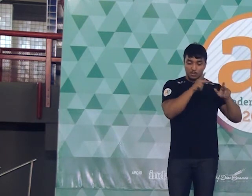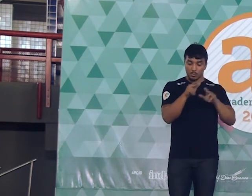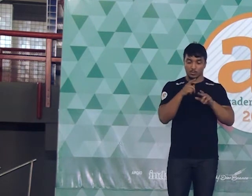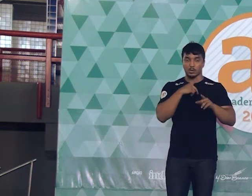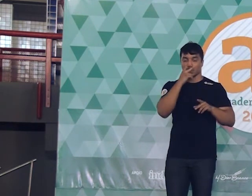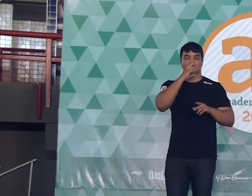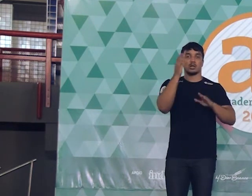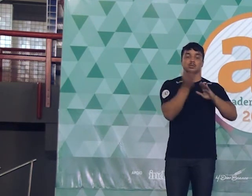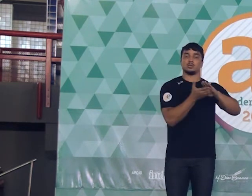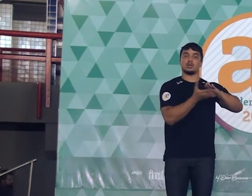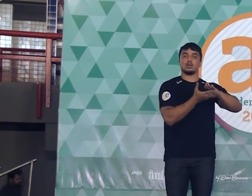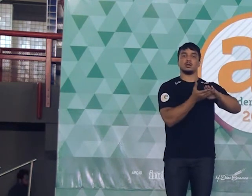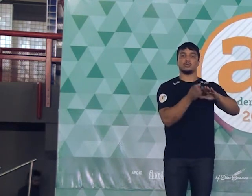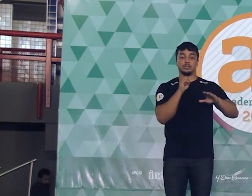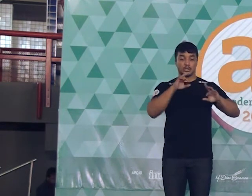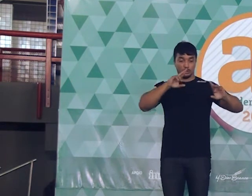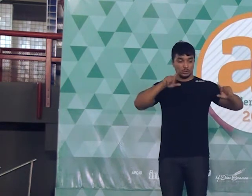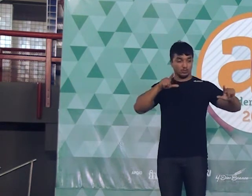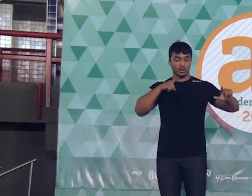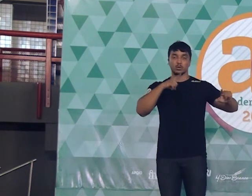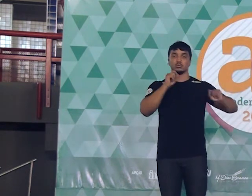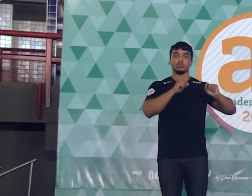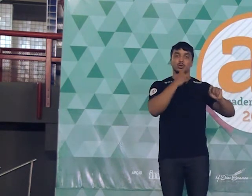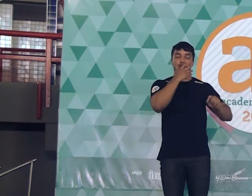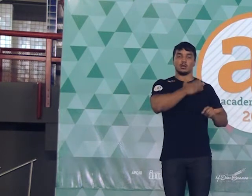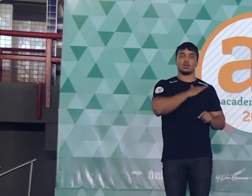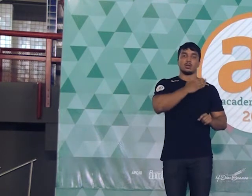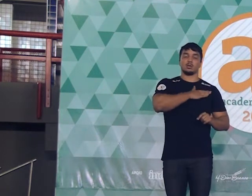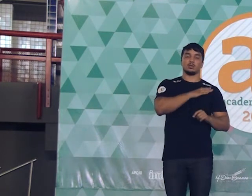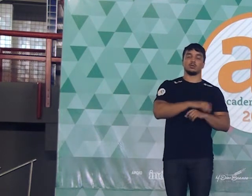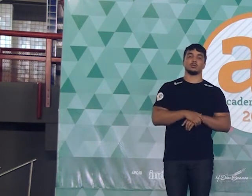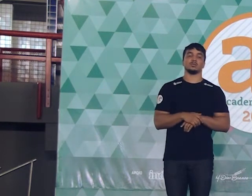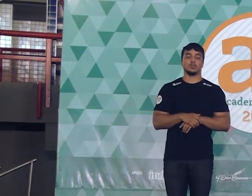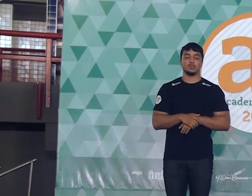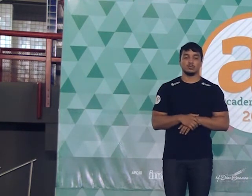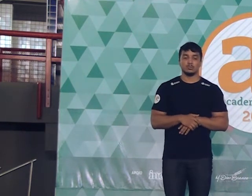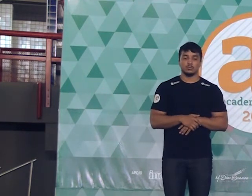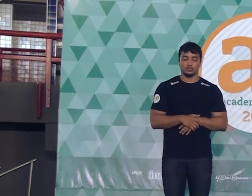acelerado. Ambos com sinais trocados, retardado.